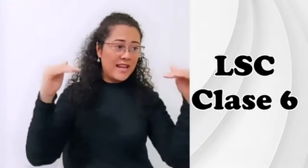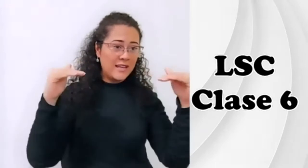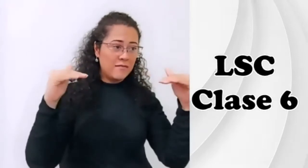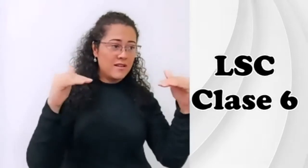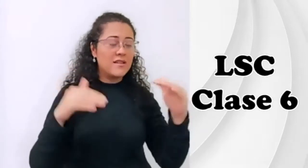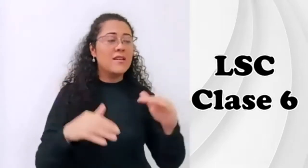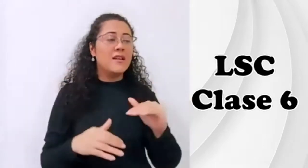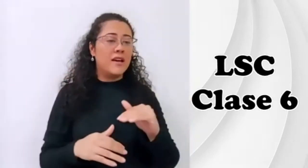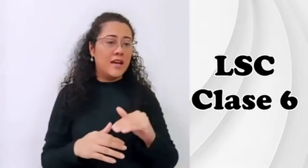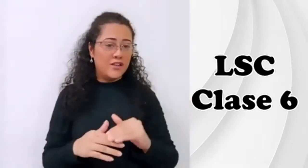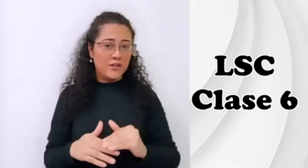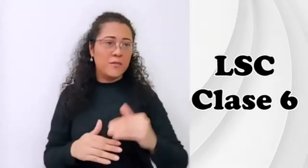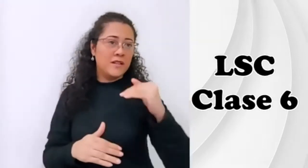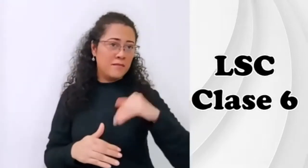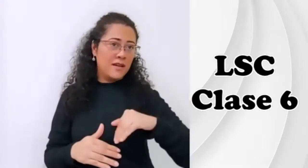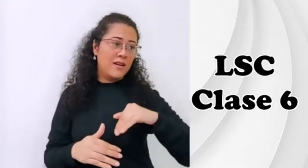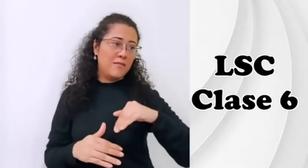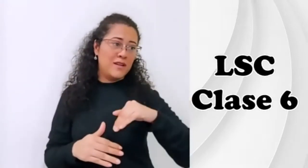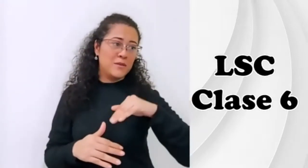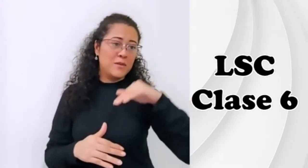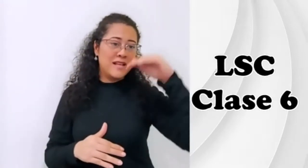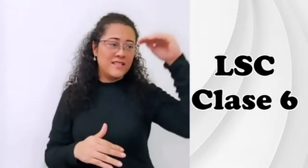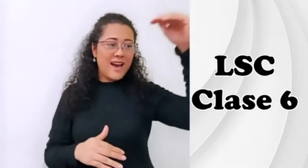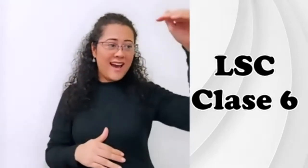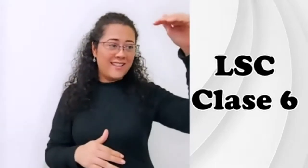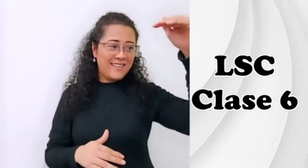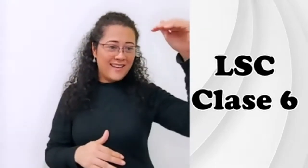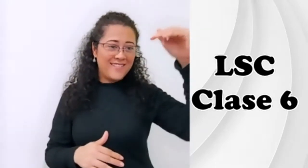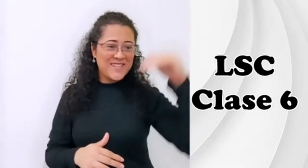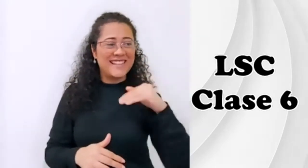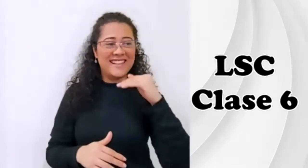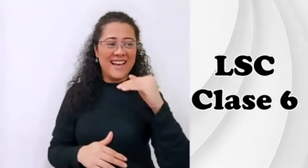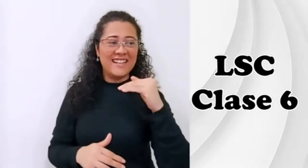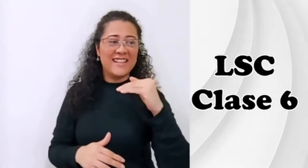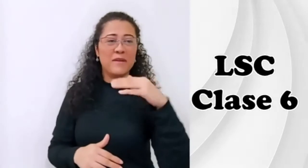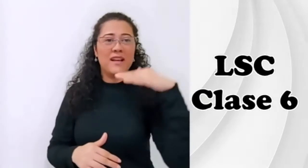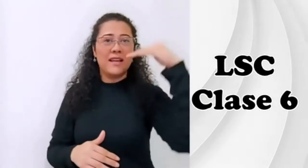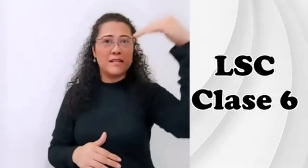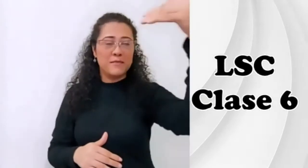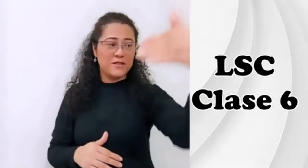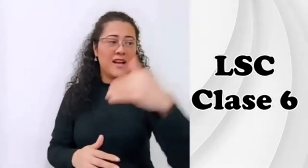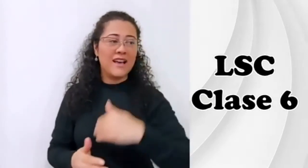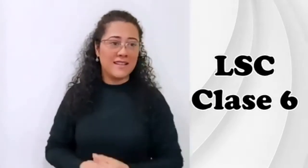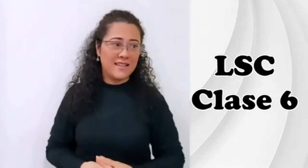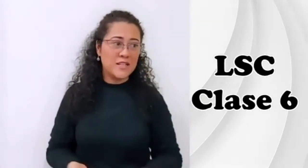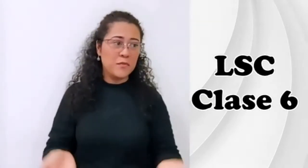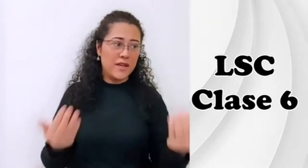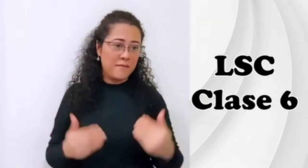tarima, yo me subo en una silla alta, bastante alta, para que las personas hasta atrás puedan